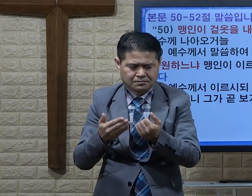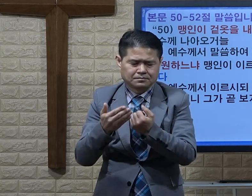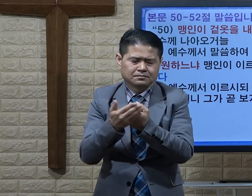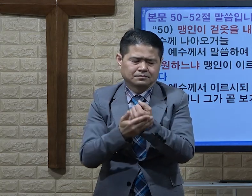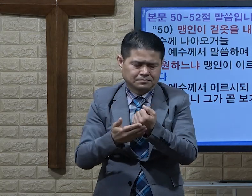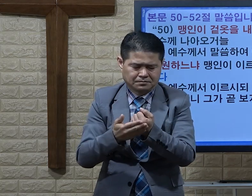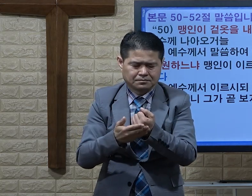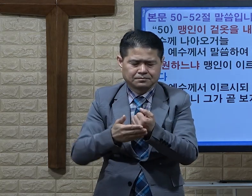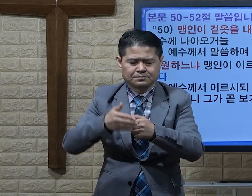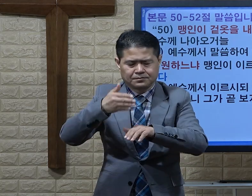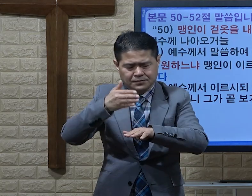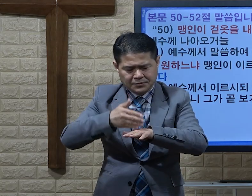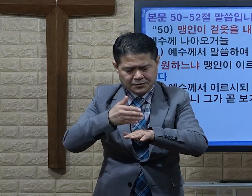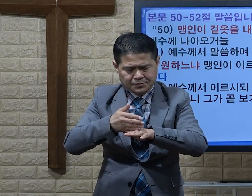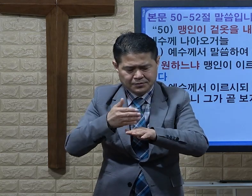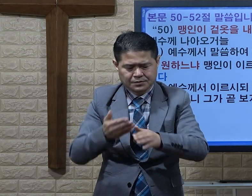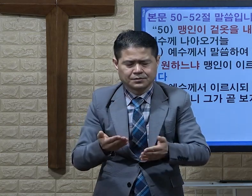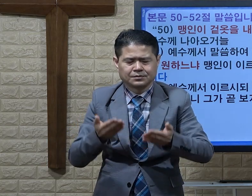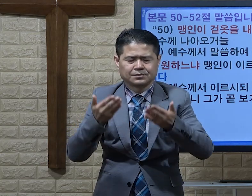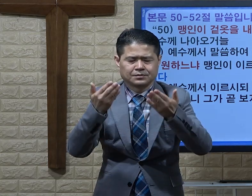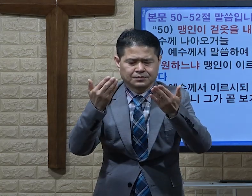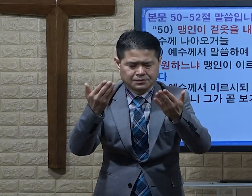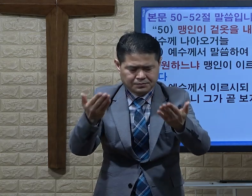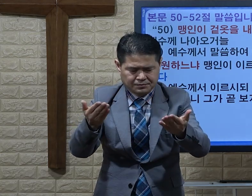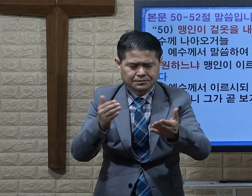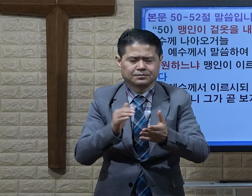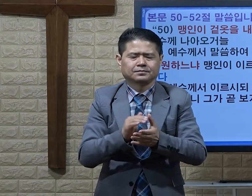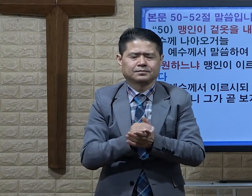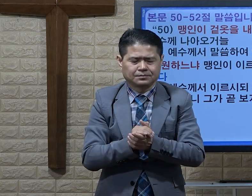그 은혜에 감사드립니다.